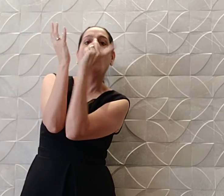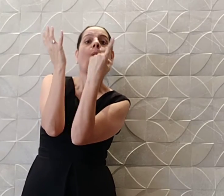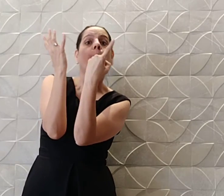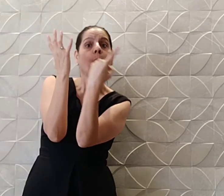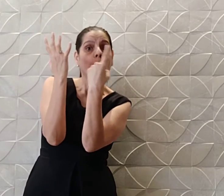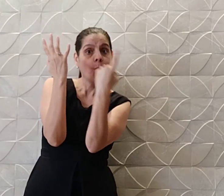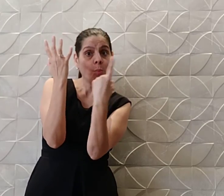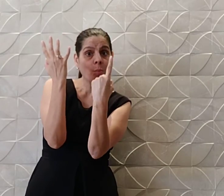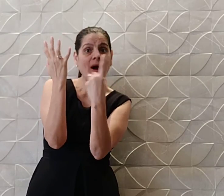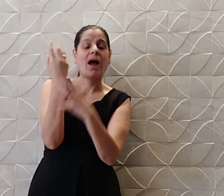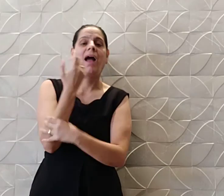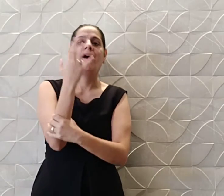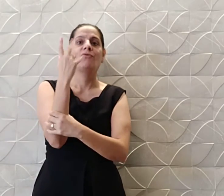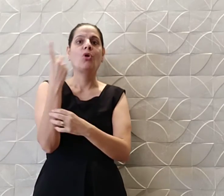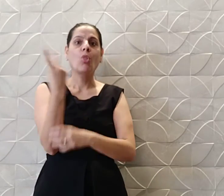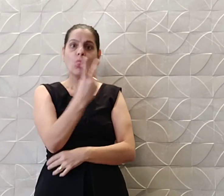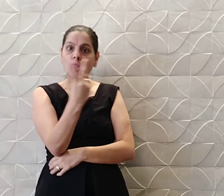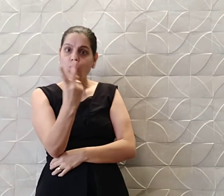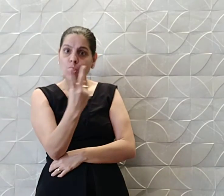as duas informações genéticas.